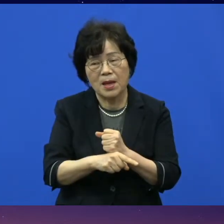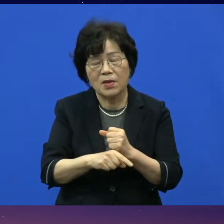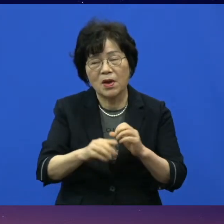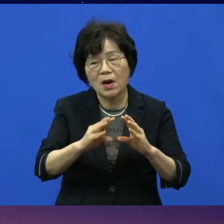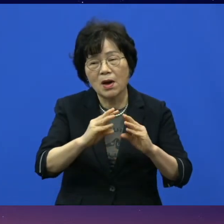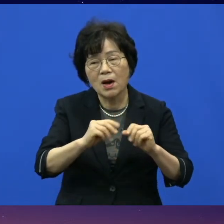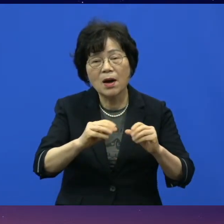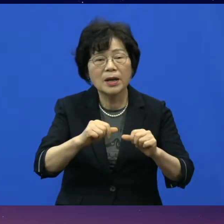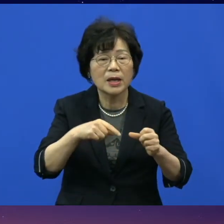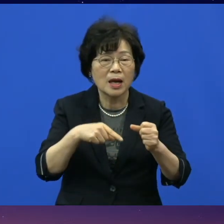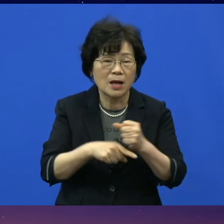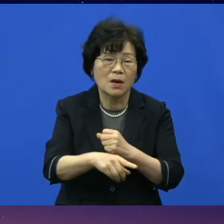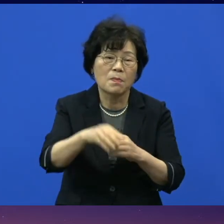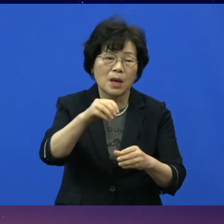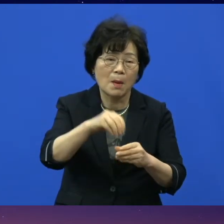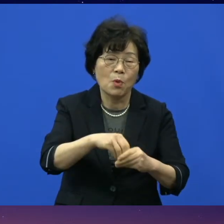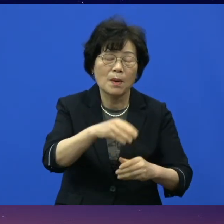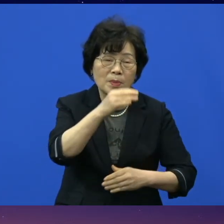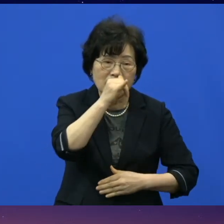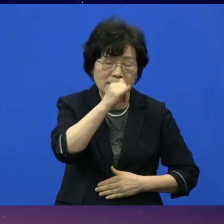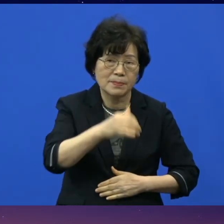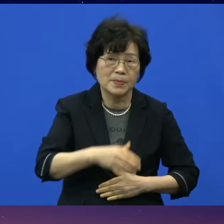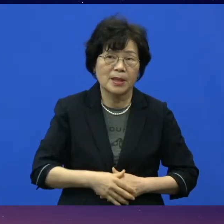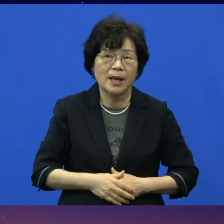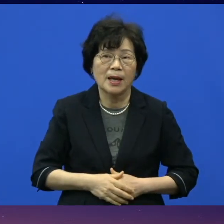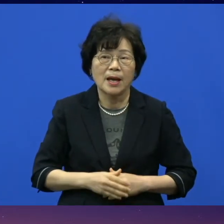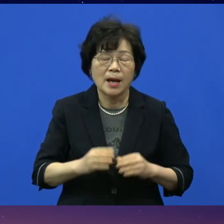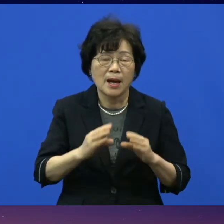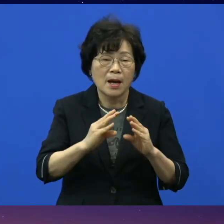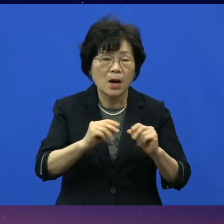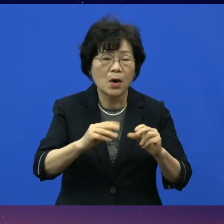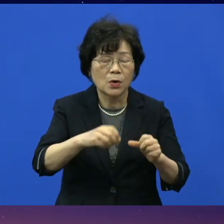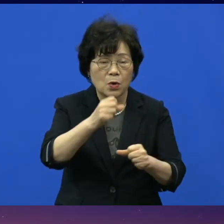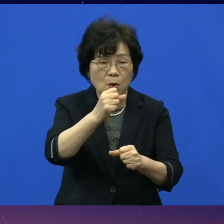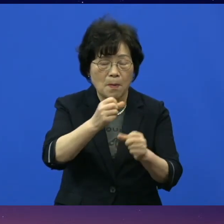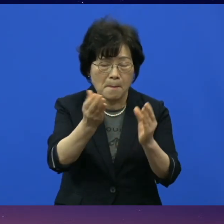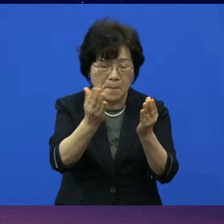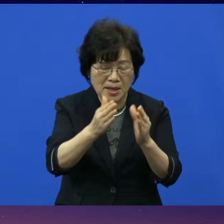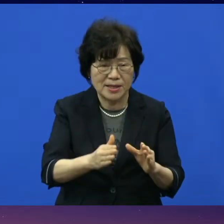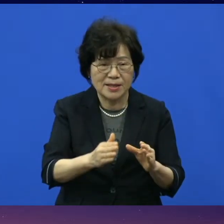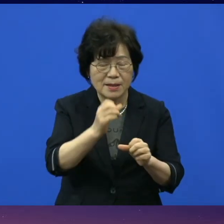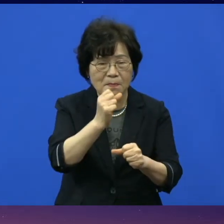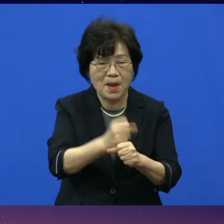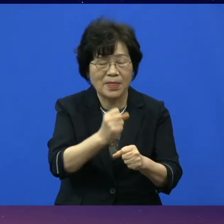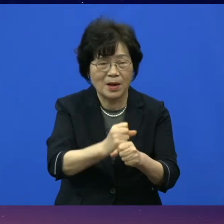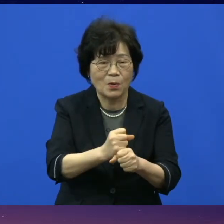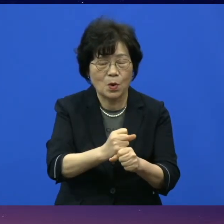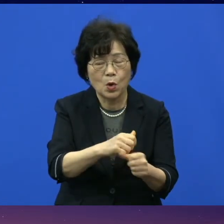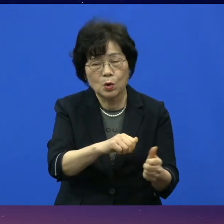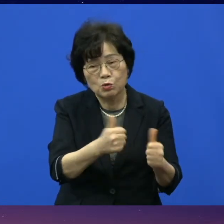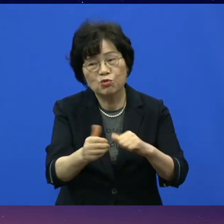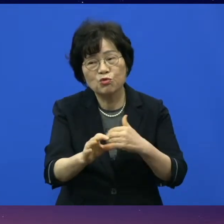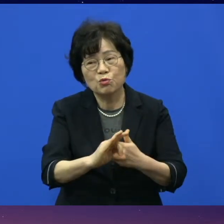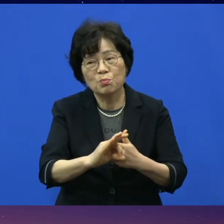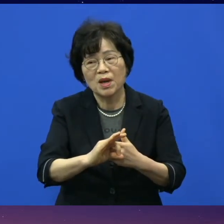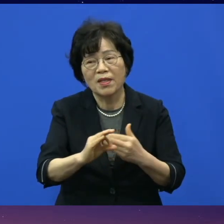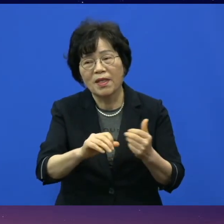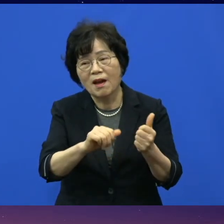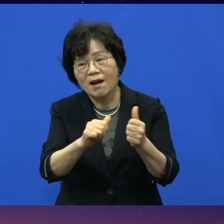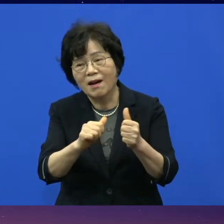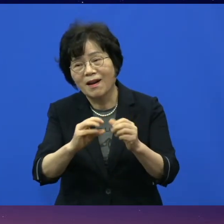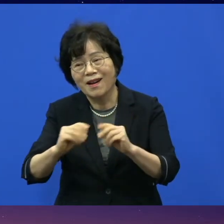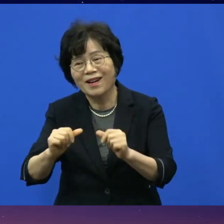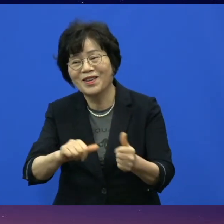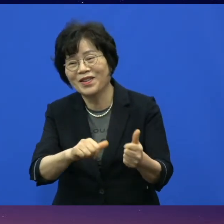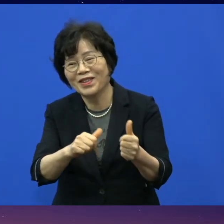이런 의미가 들어있는데 흙이라는 말이죠. 흙으로 빚어 만들고 또 다시 흙으로 돌아갑니다. 사람이 이제 묻으면 죽고